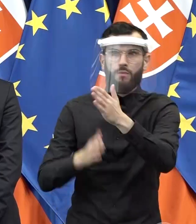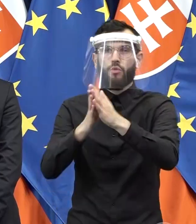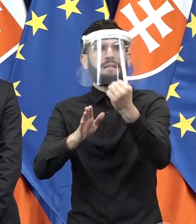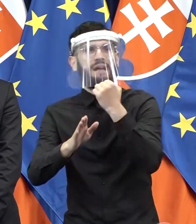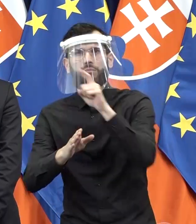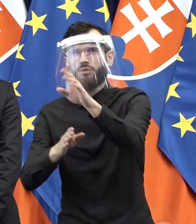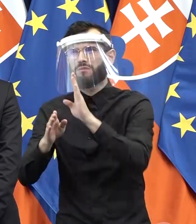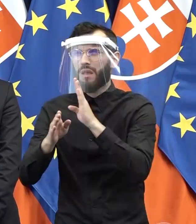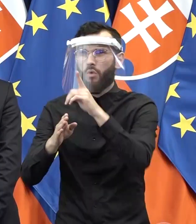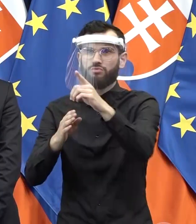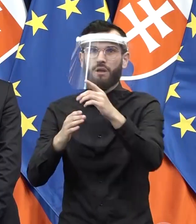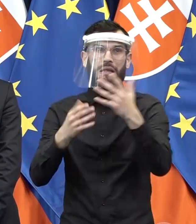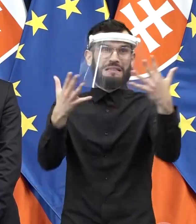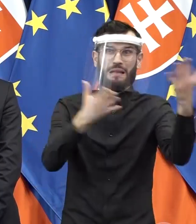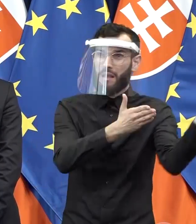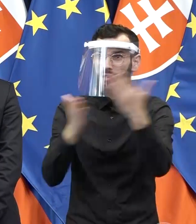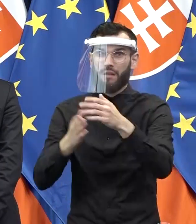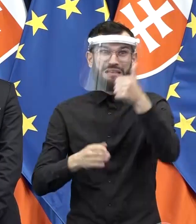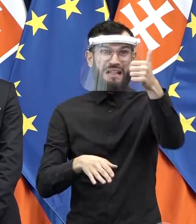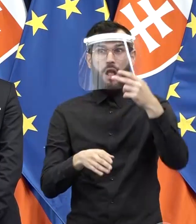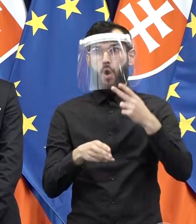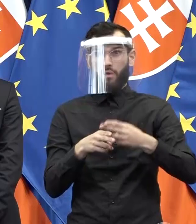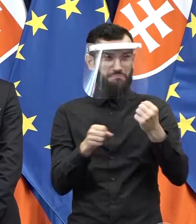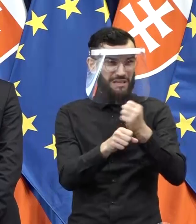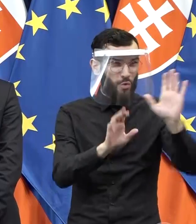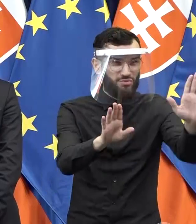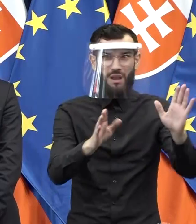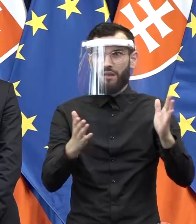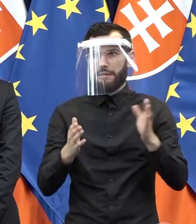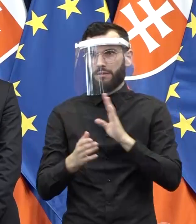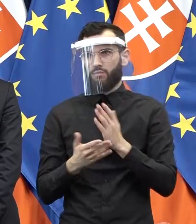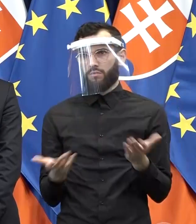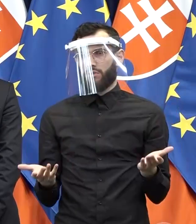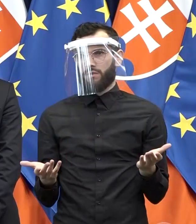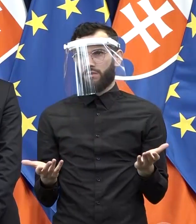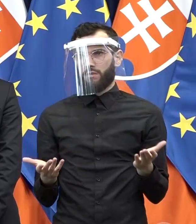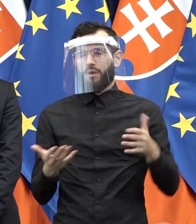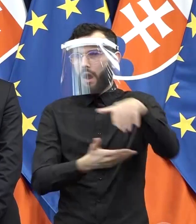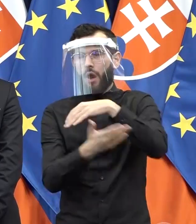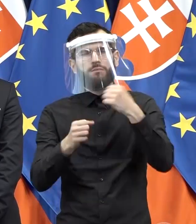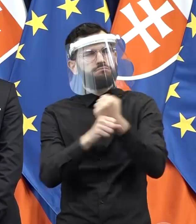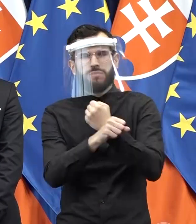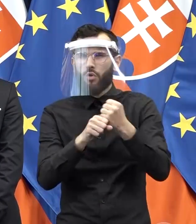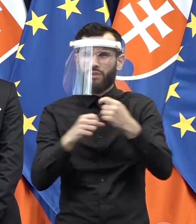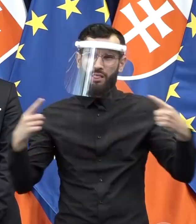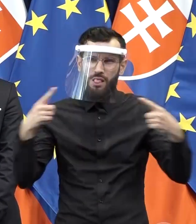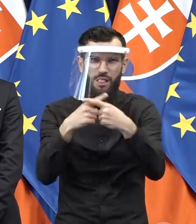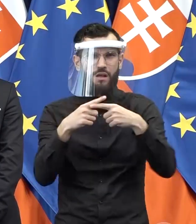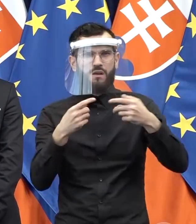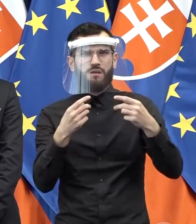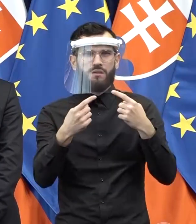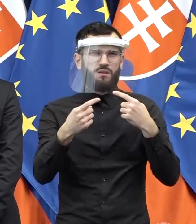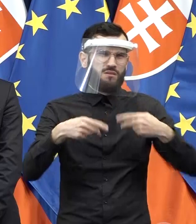pozor, nemôžete sem prísť z desiaty s jedným korím. Potom niekedy áno, nastávajú práve zbytočné konfliktné situácie,